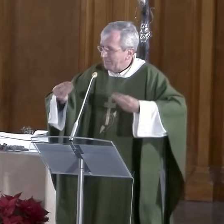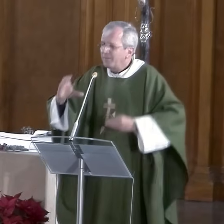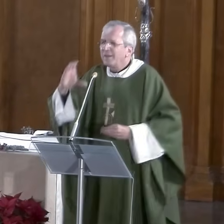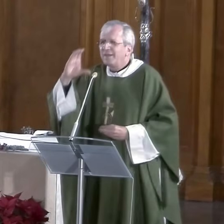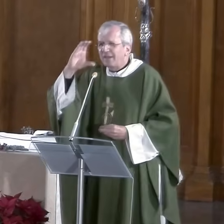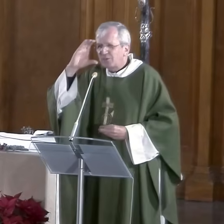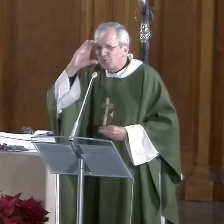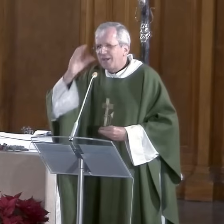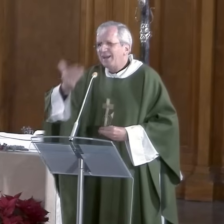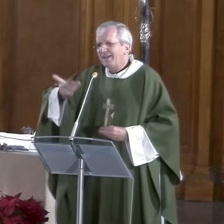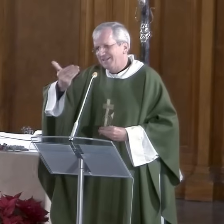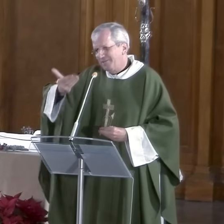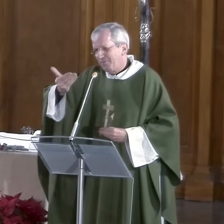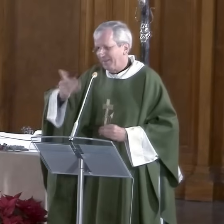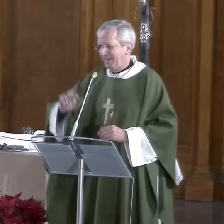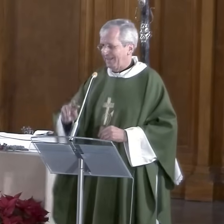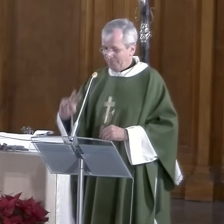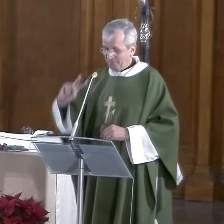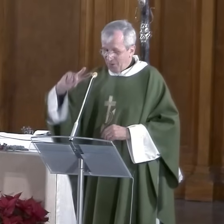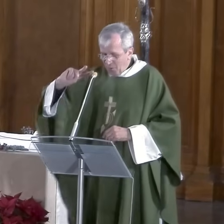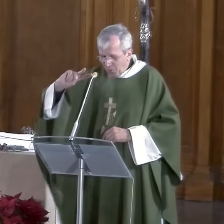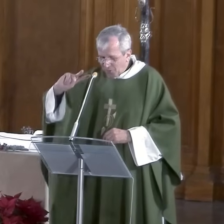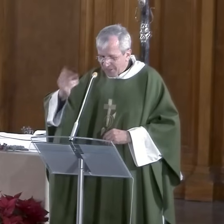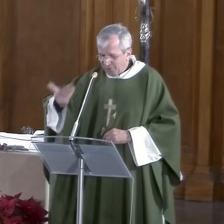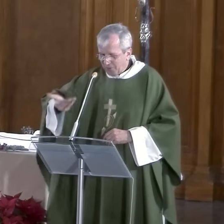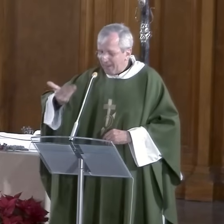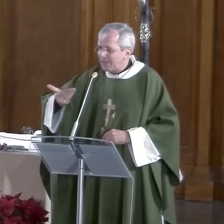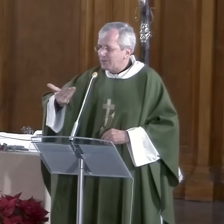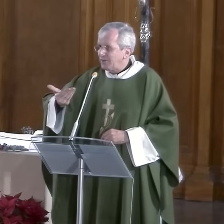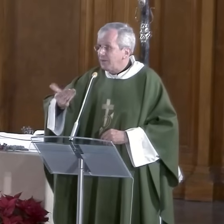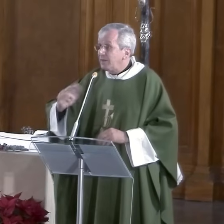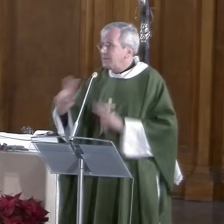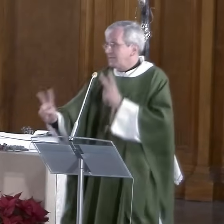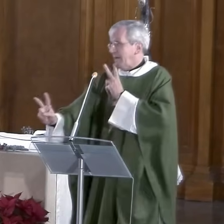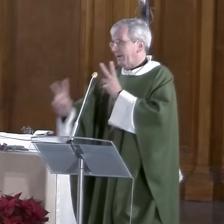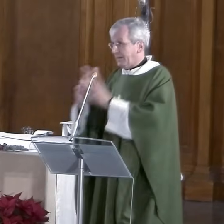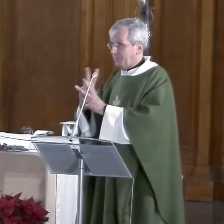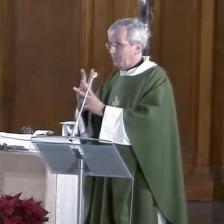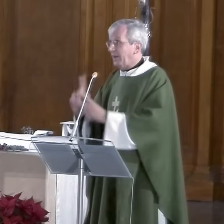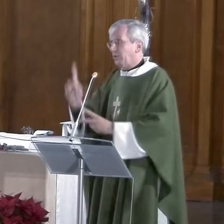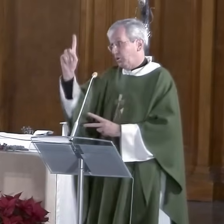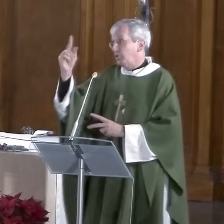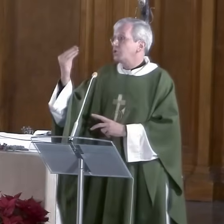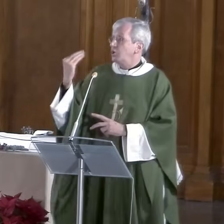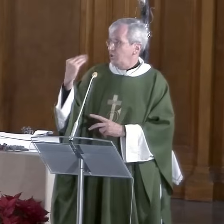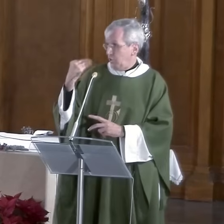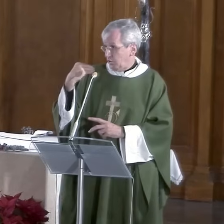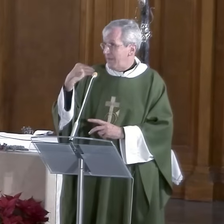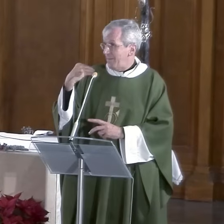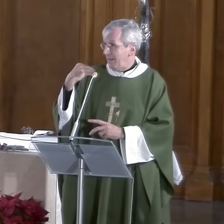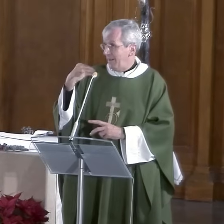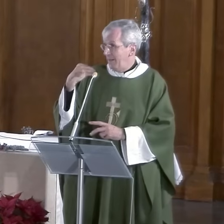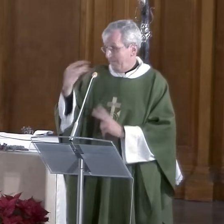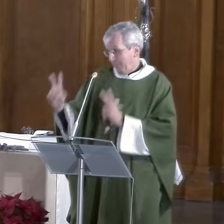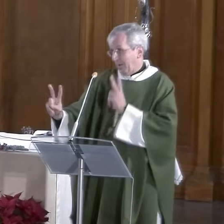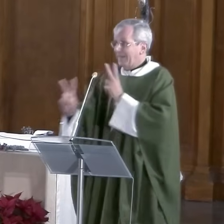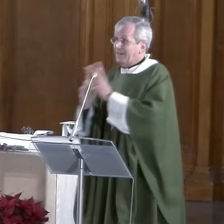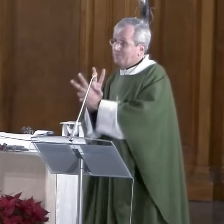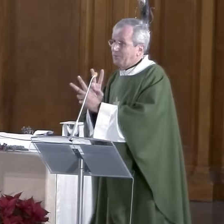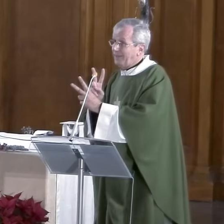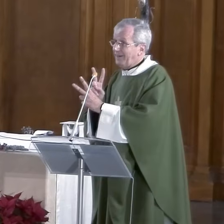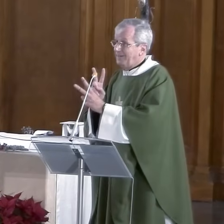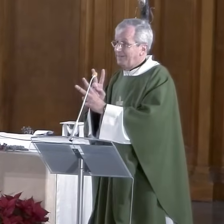mejorar. Escuchar es importante. Un segundo paso, saber responder. Dios nos llama, pero